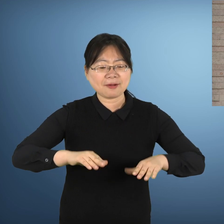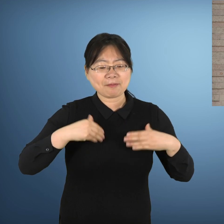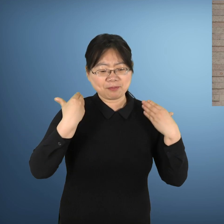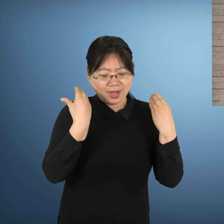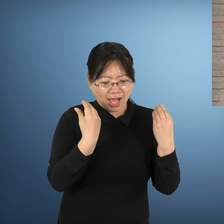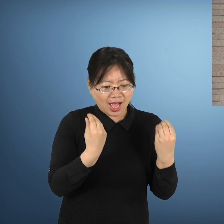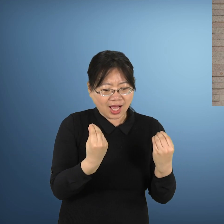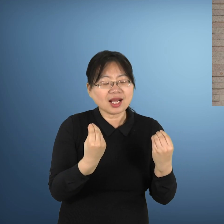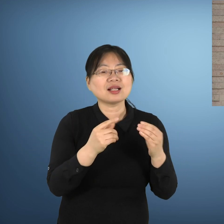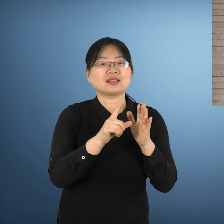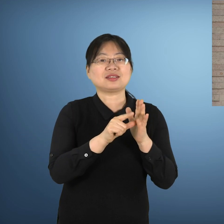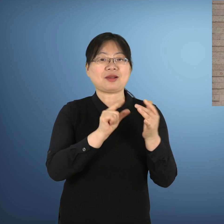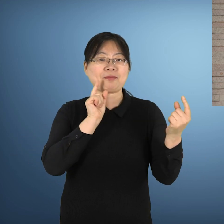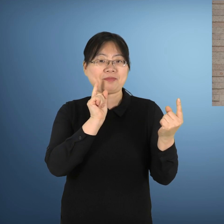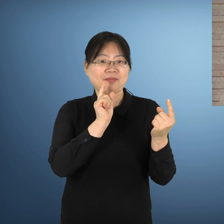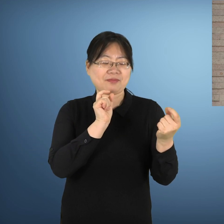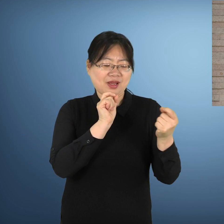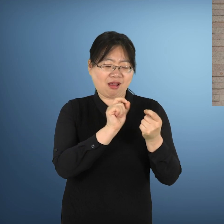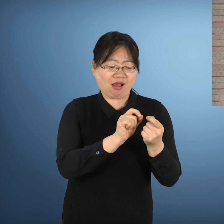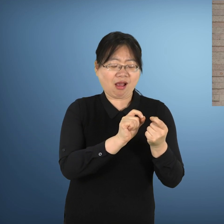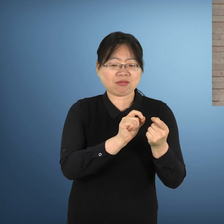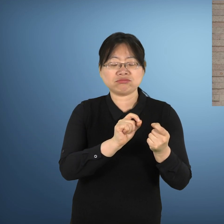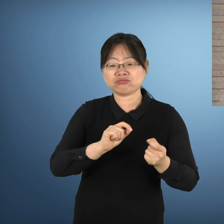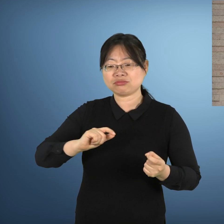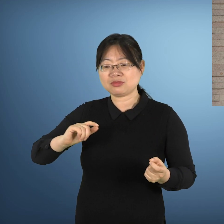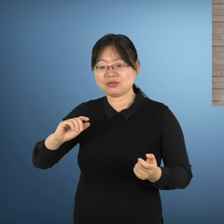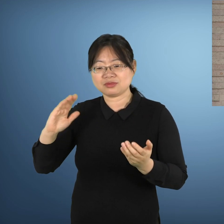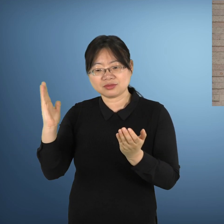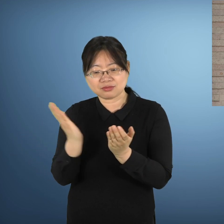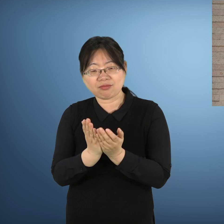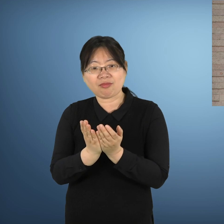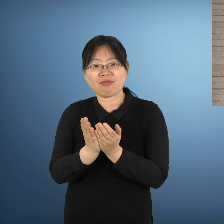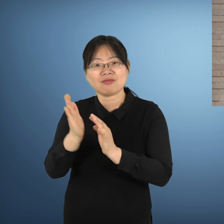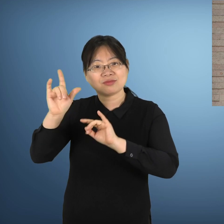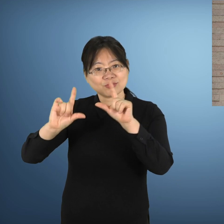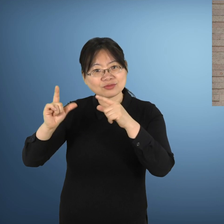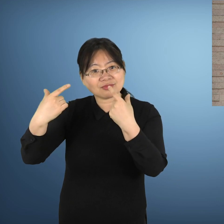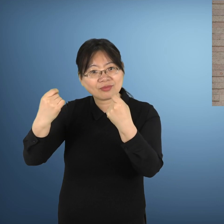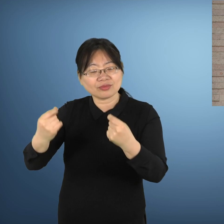매듭짓는 순간쯤에 매우 적절한 장면이에요.